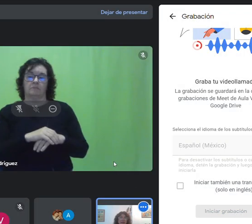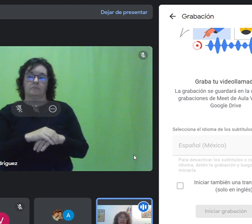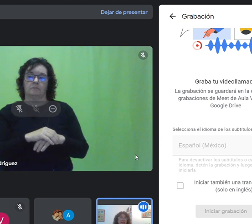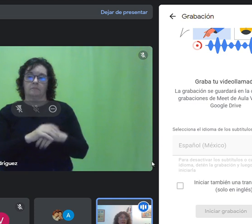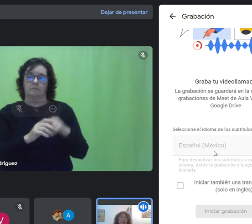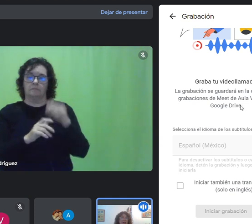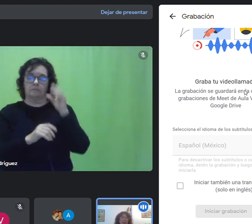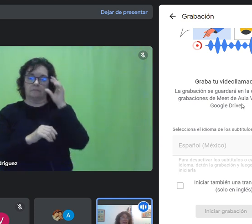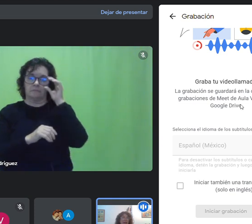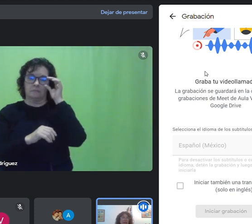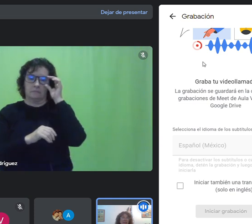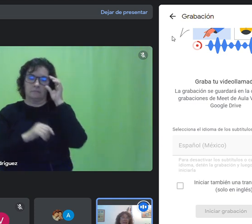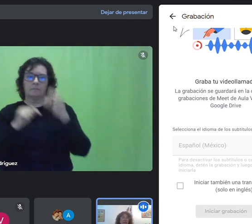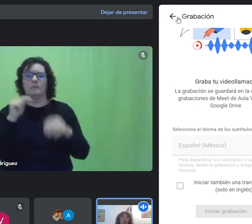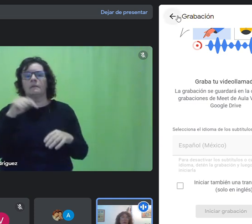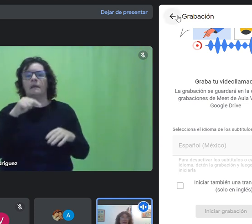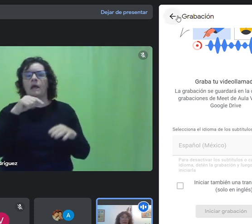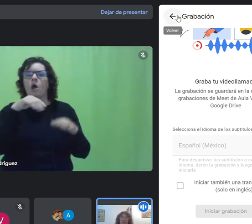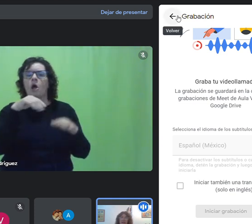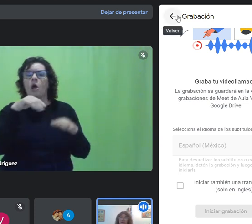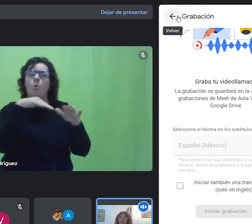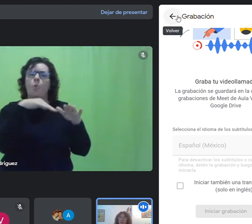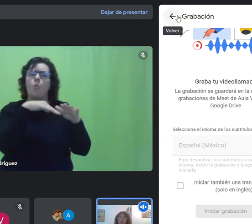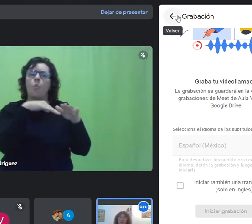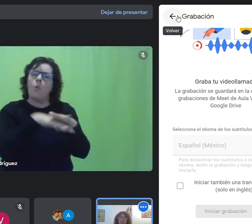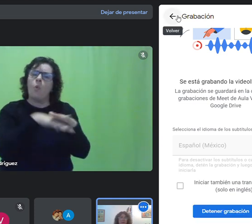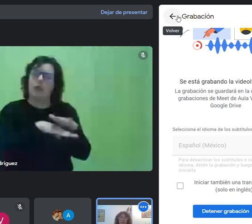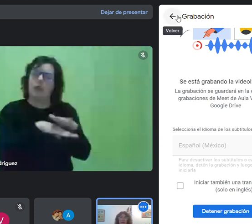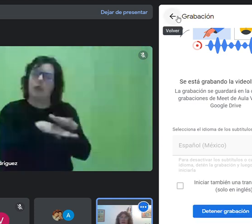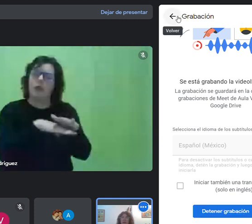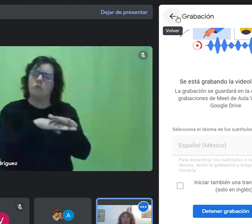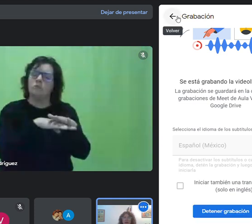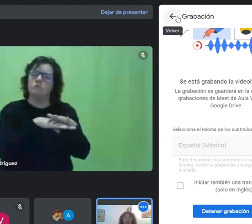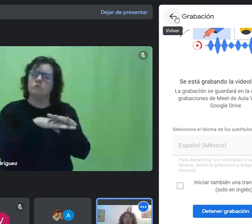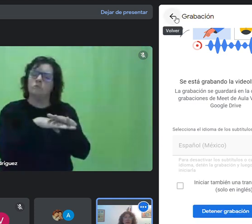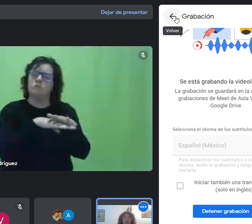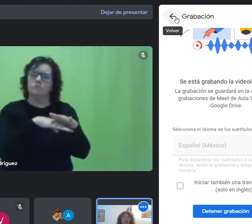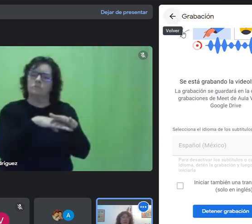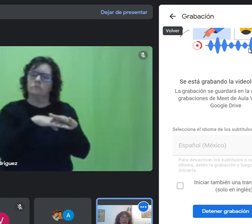Que queda alojada en el aula de...